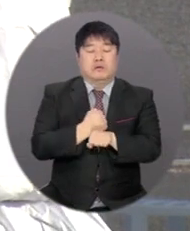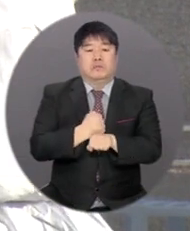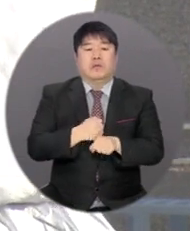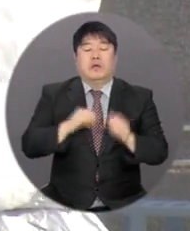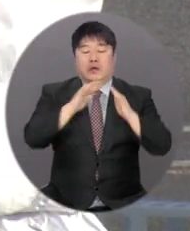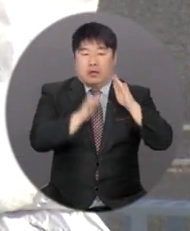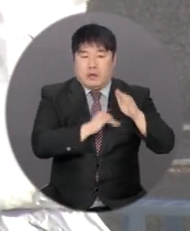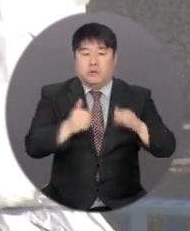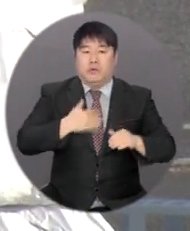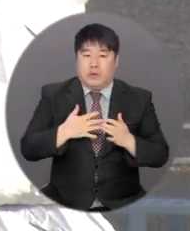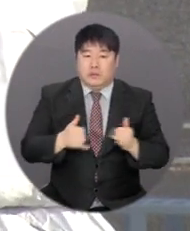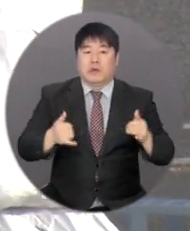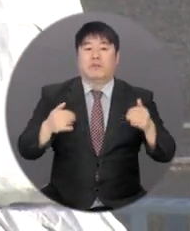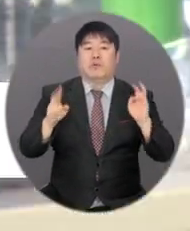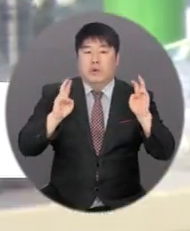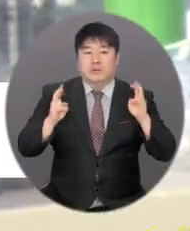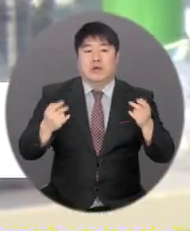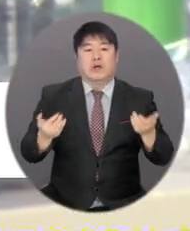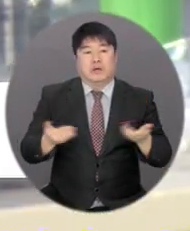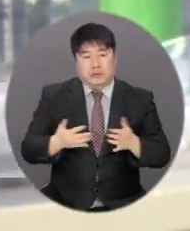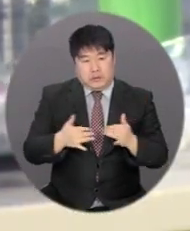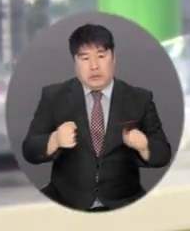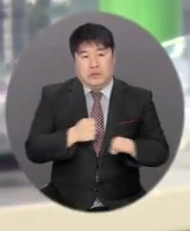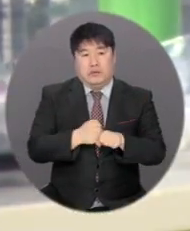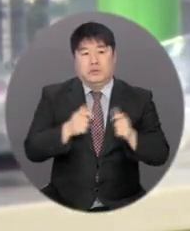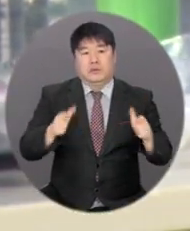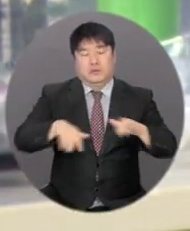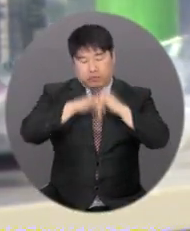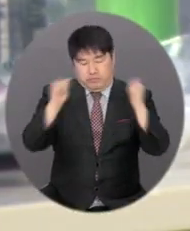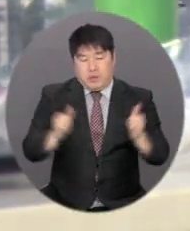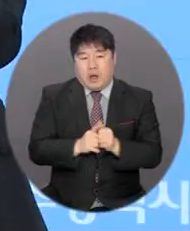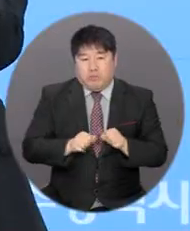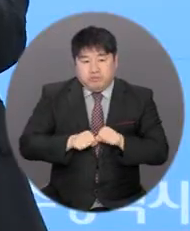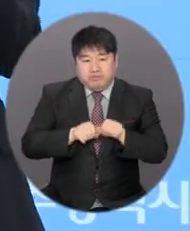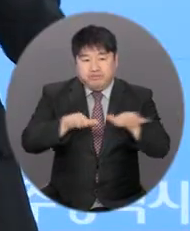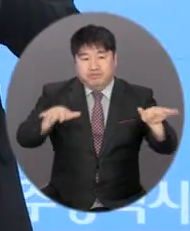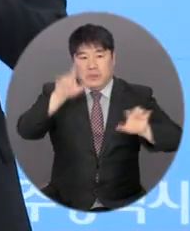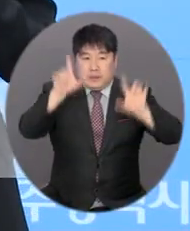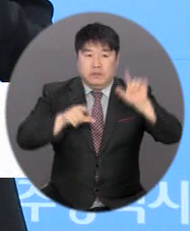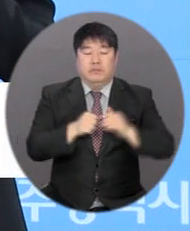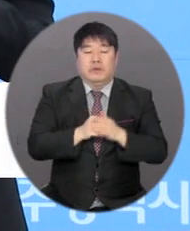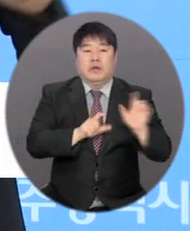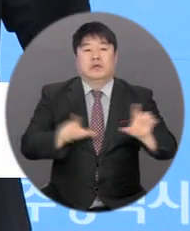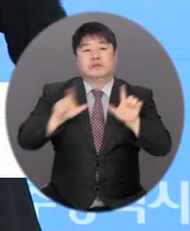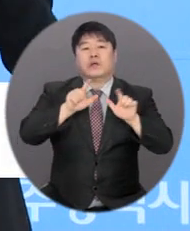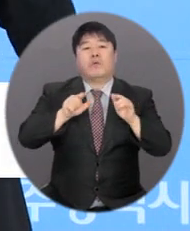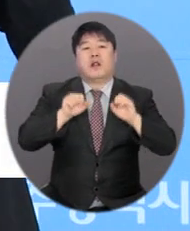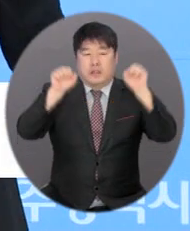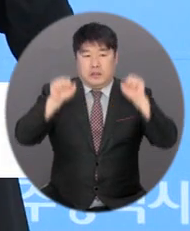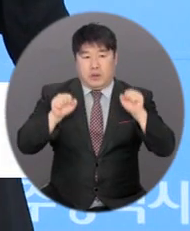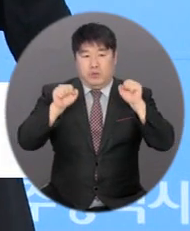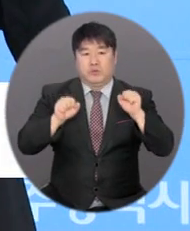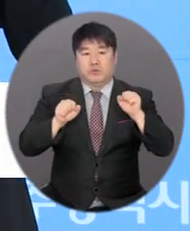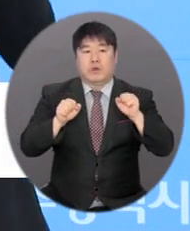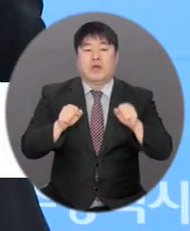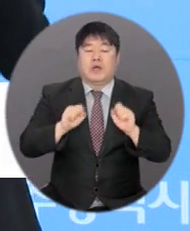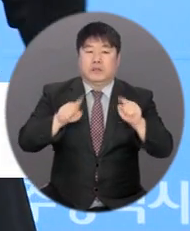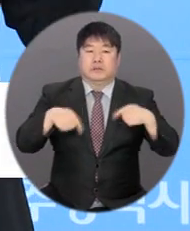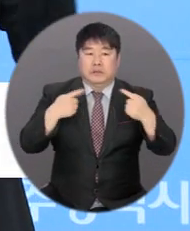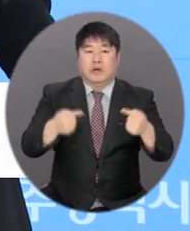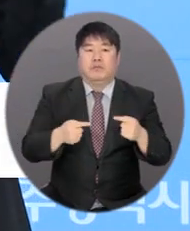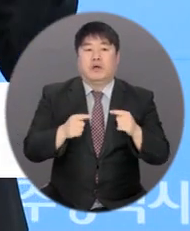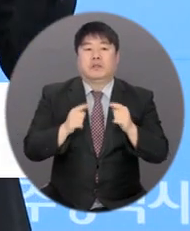지인, 직장 동료 등을 거쳐 지역사회 전반으로 확산되는 모습입니다. 생활체육의 활동에 참여한